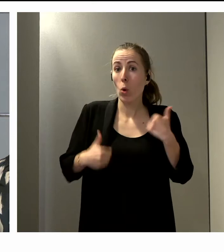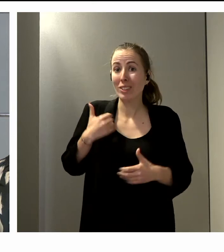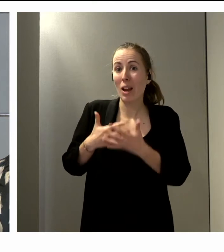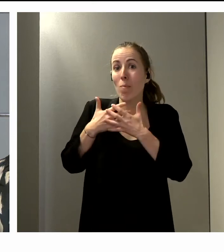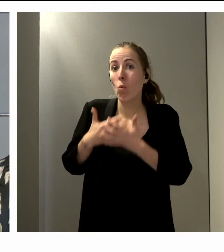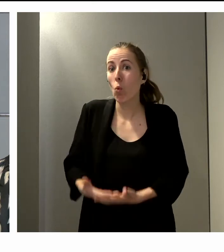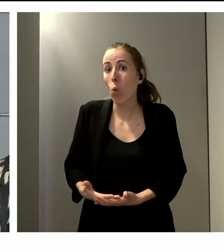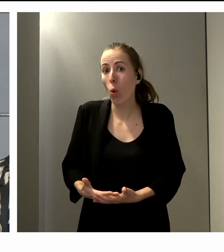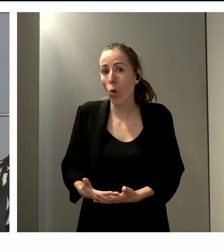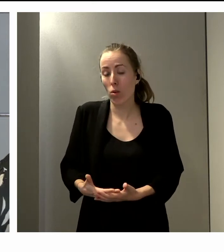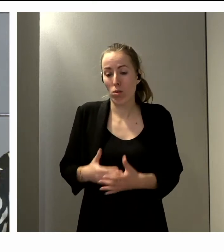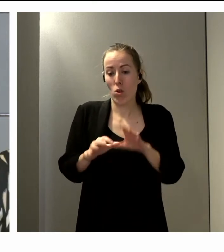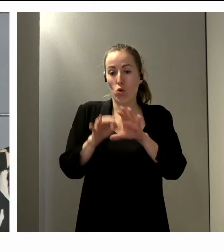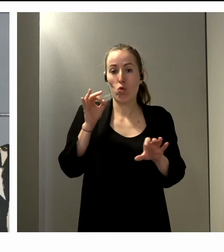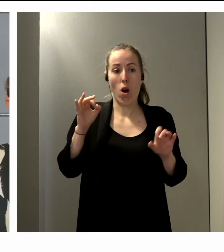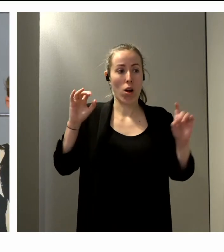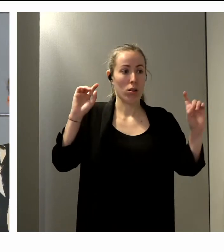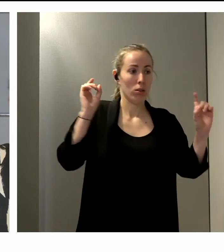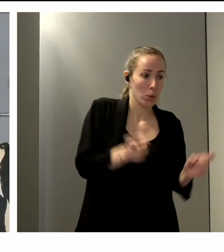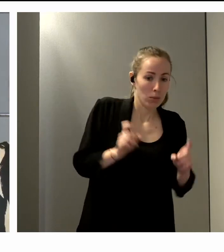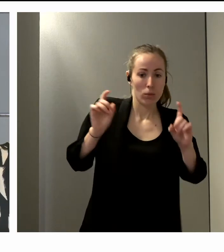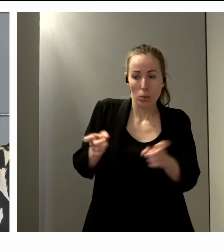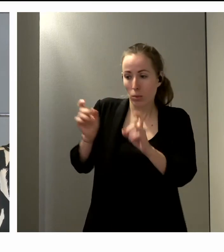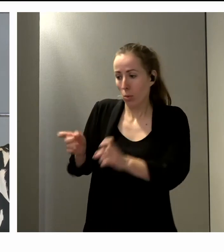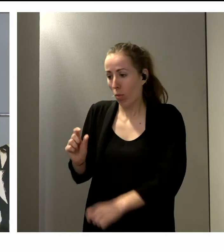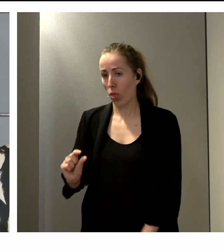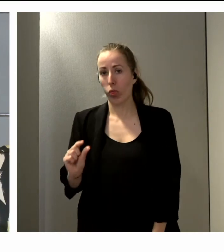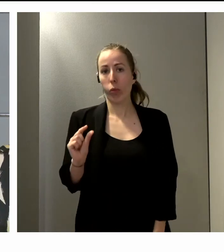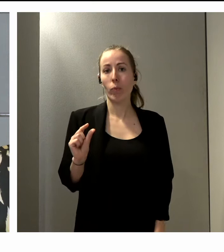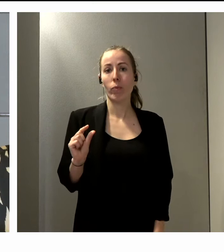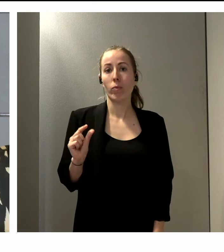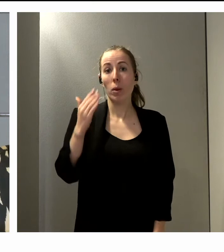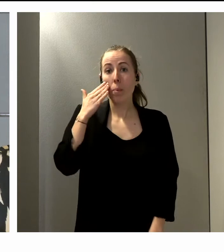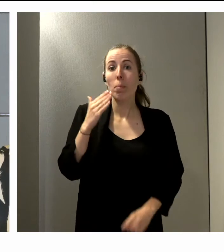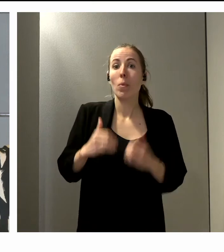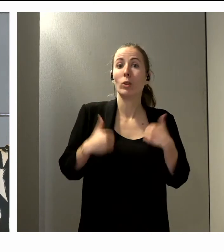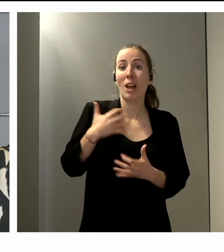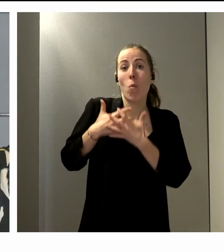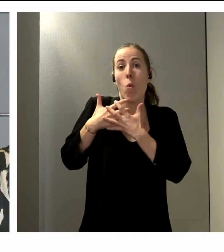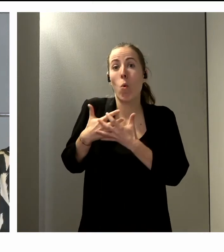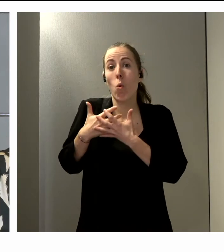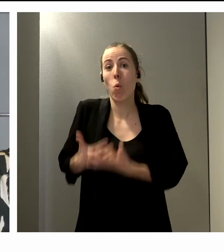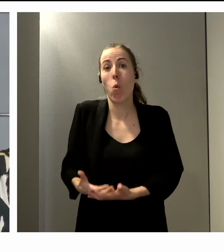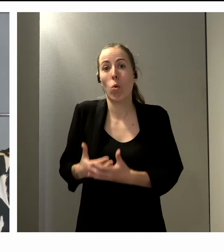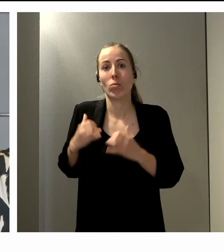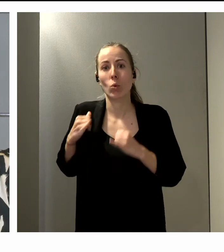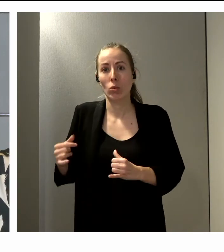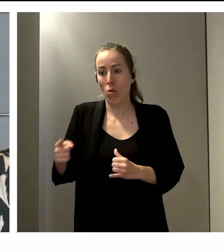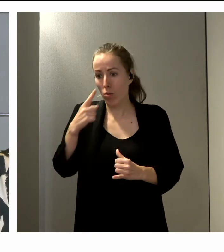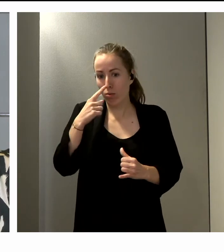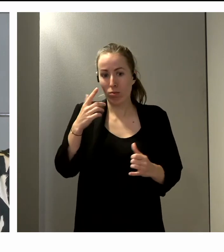lourds, le choix se restreint. Et plus le handicap est lourd, plus le nombre de possibilités de